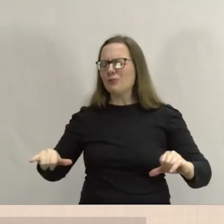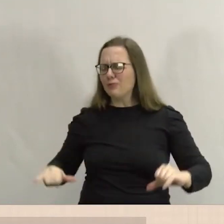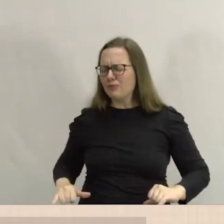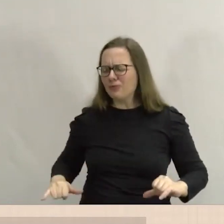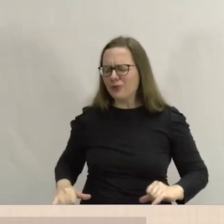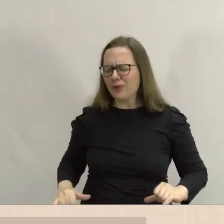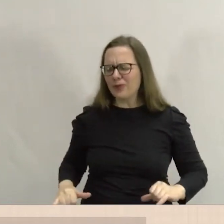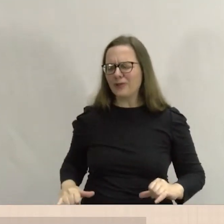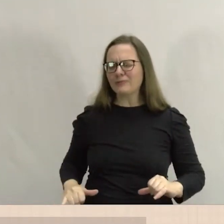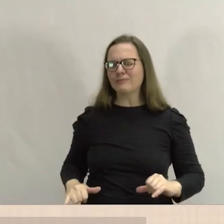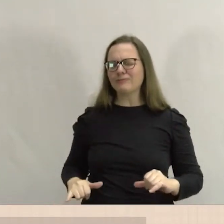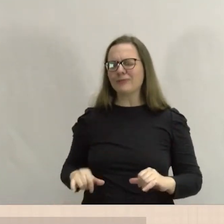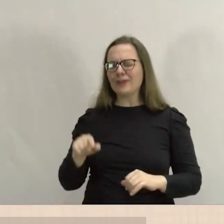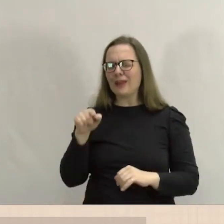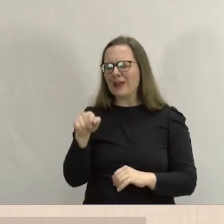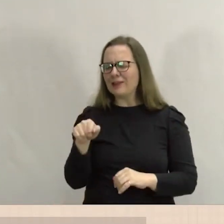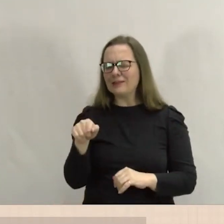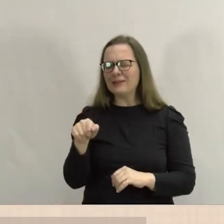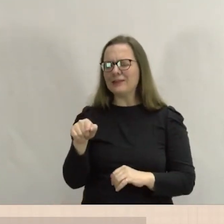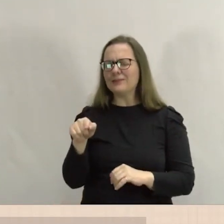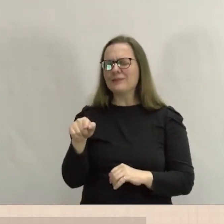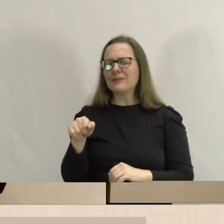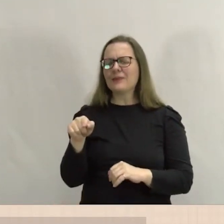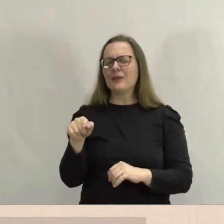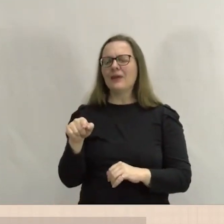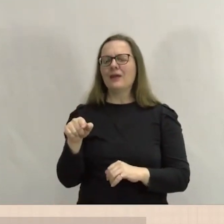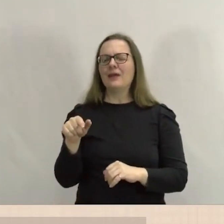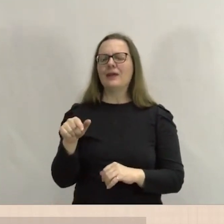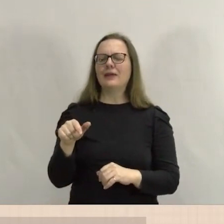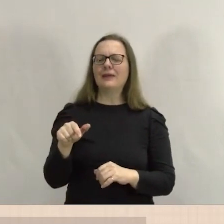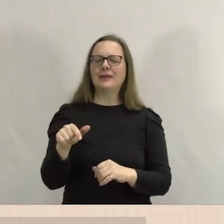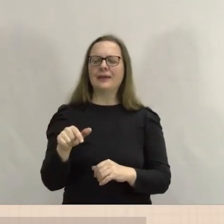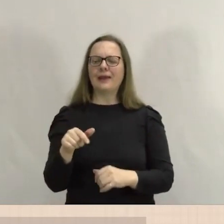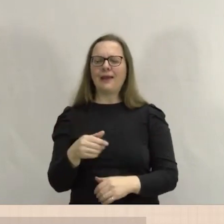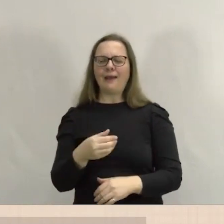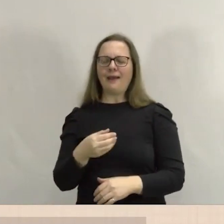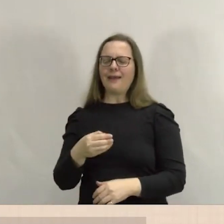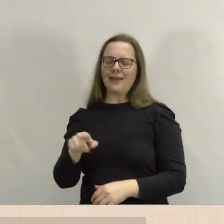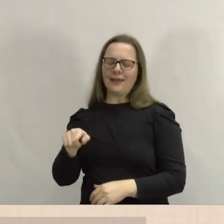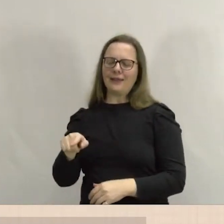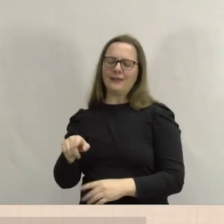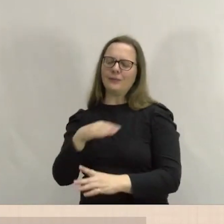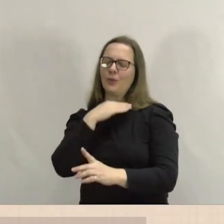pois, poderá descrever a geração? Porque da terra a sua vida é tirada.